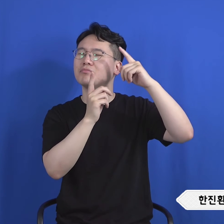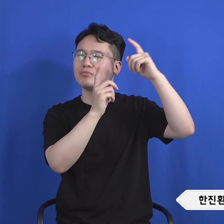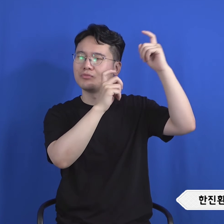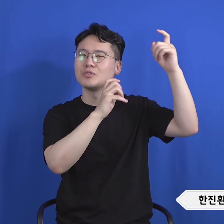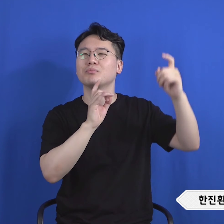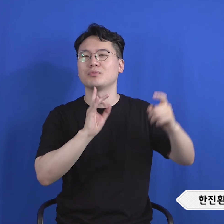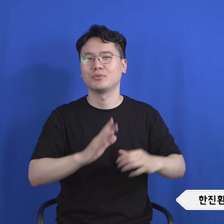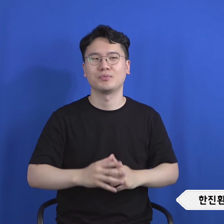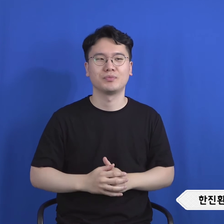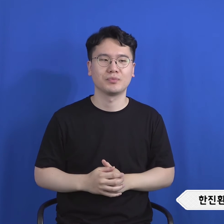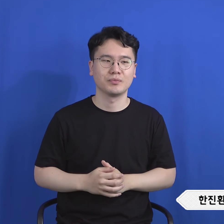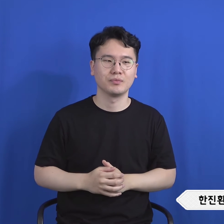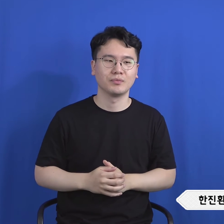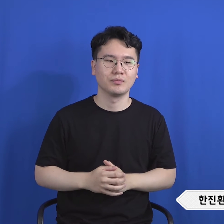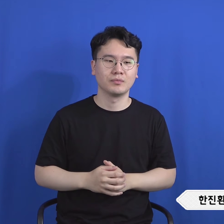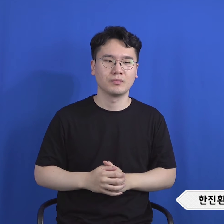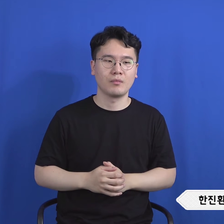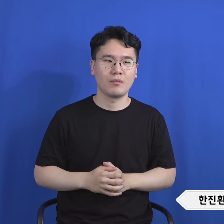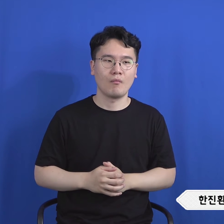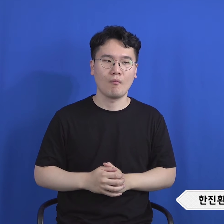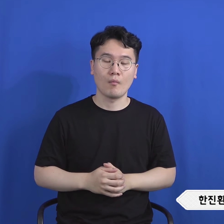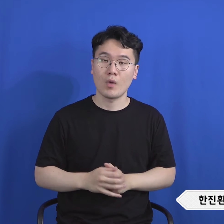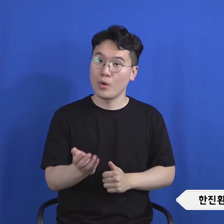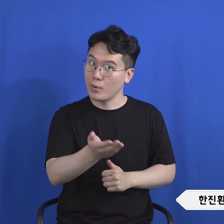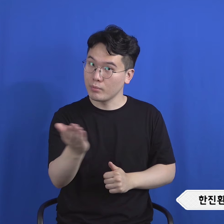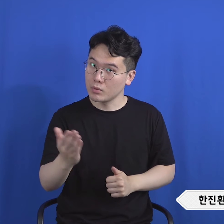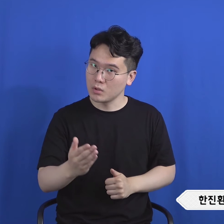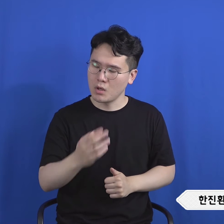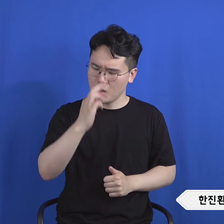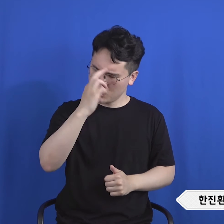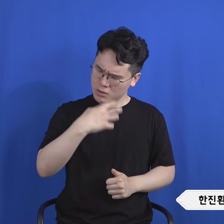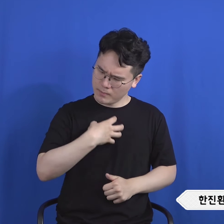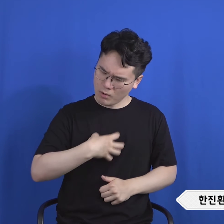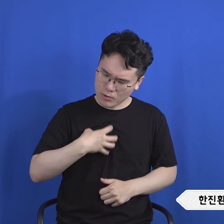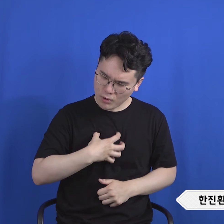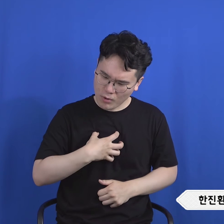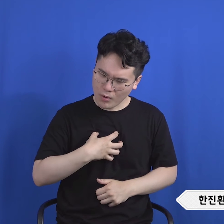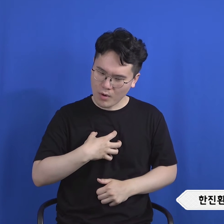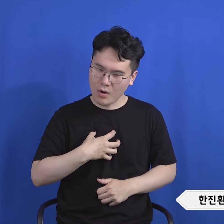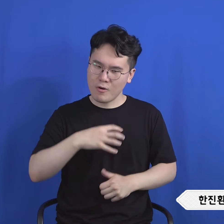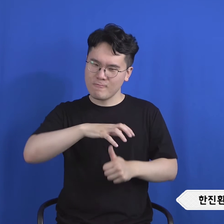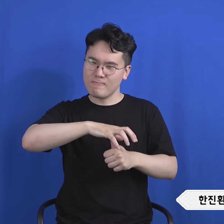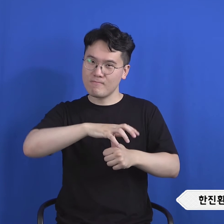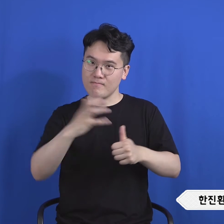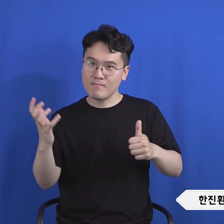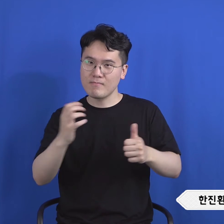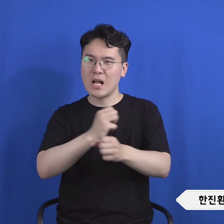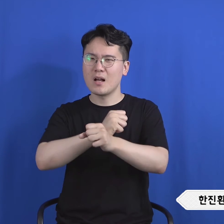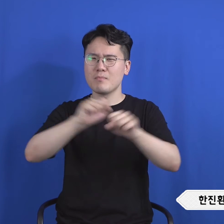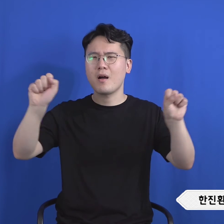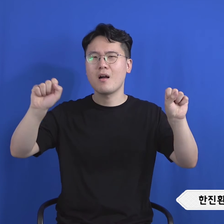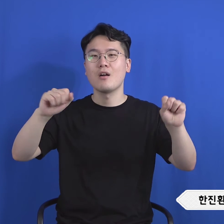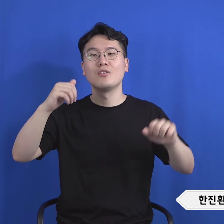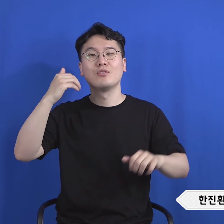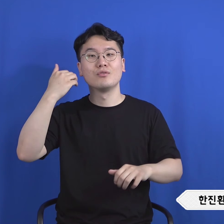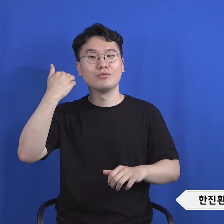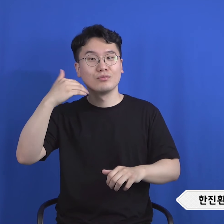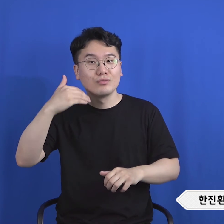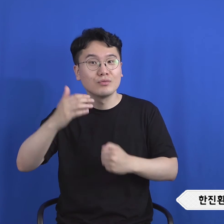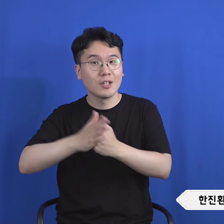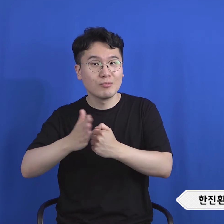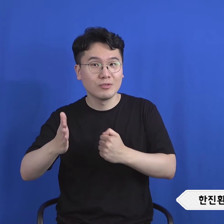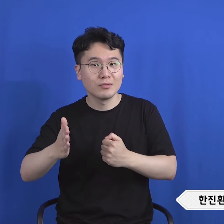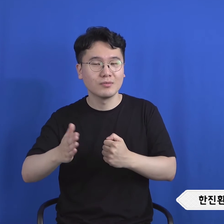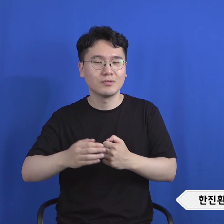여러분, 우리가 그렇게 근심 걱정으로부터 해방된 것이 그 누구 때문입니까?